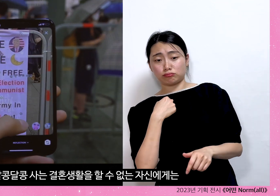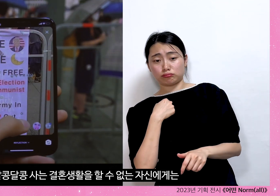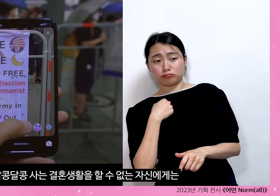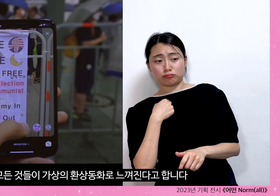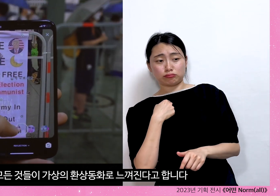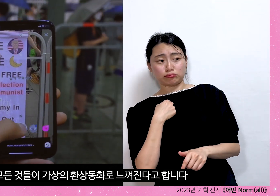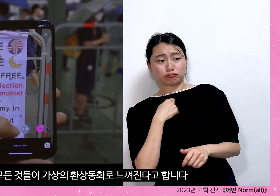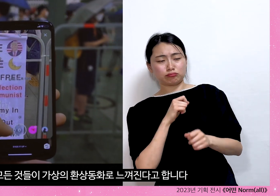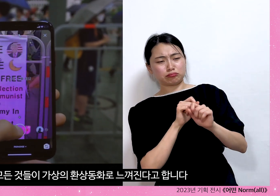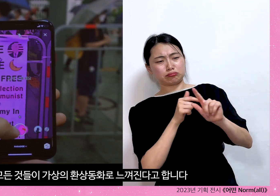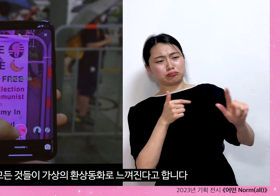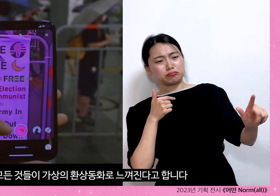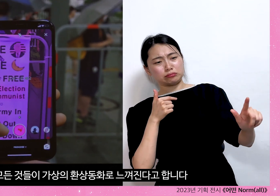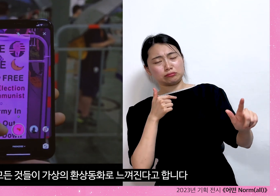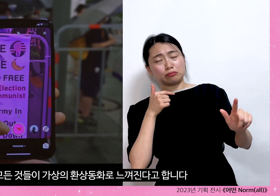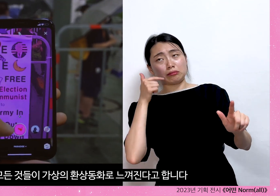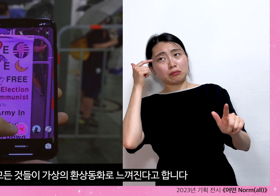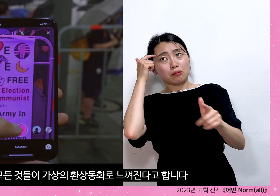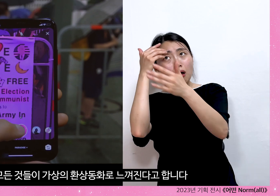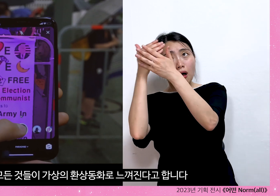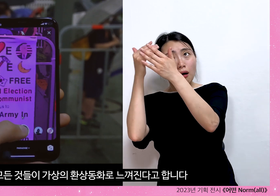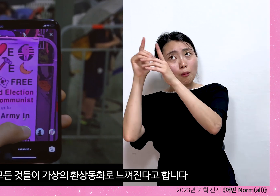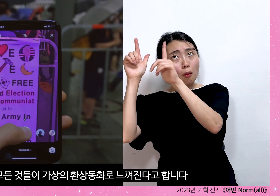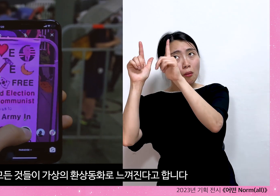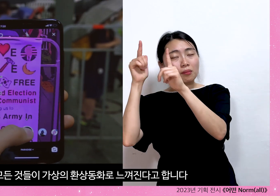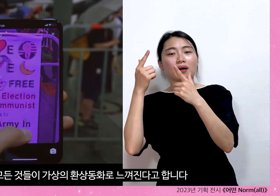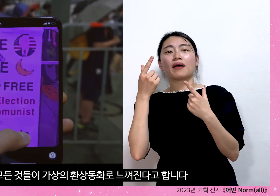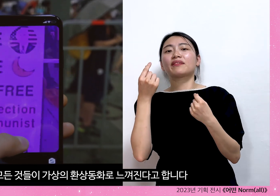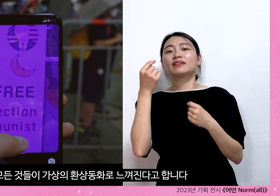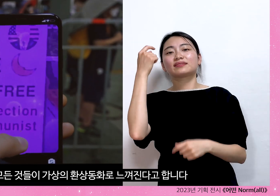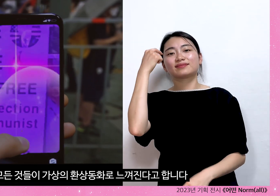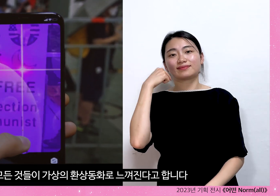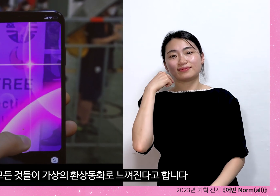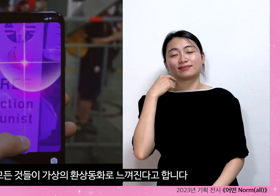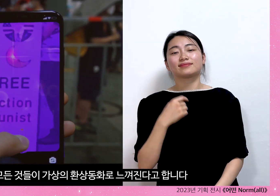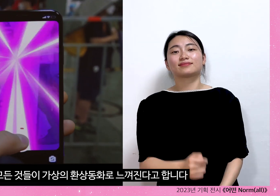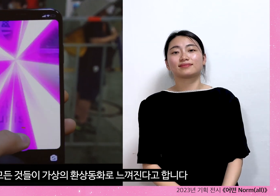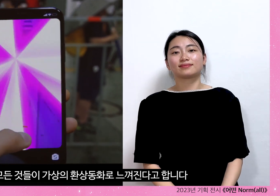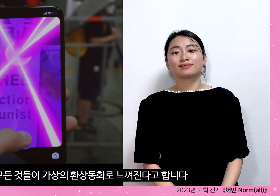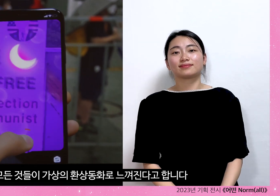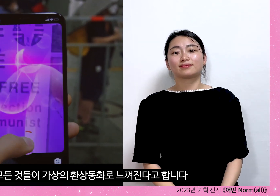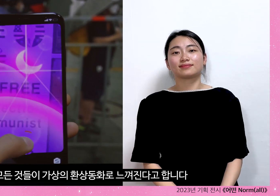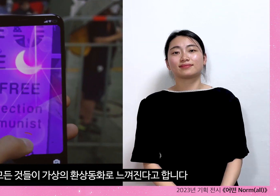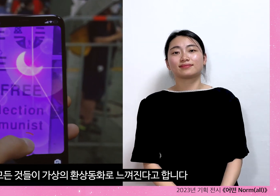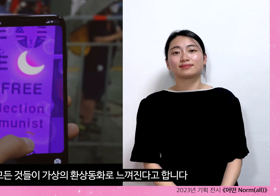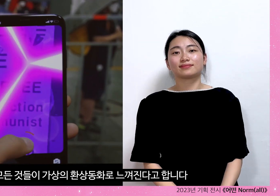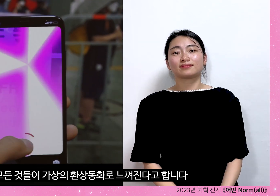자신에게는 이 모든 것들이 가상의 환상 동화로 느껴진다고 합니다.